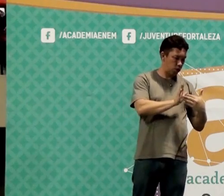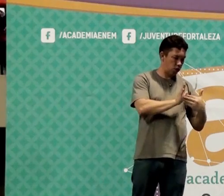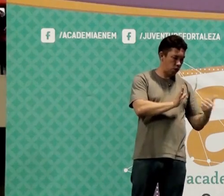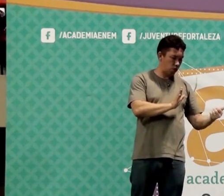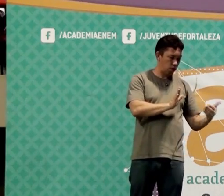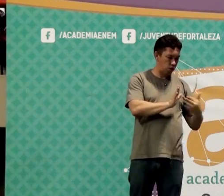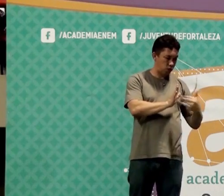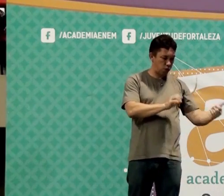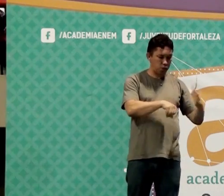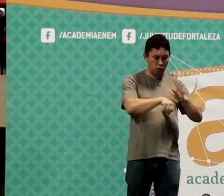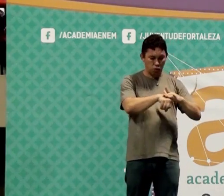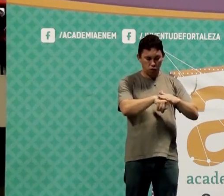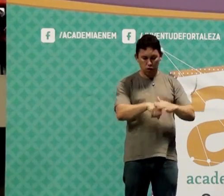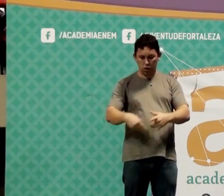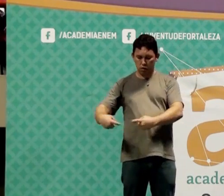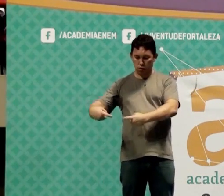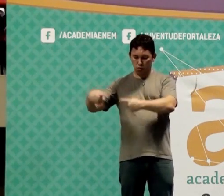manchetes.